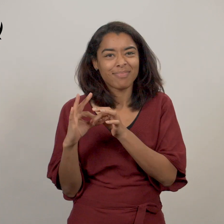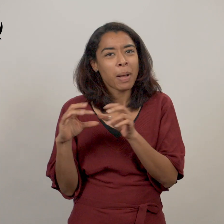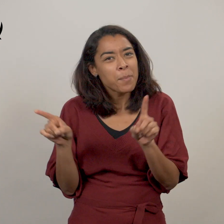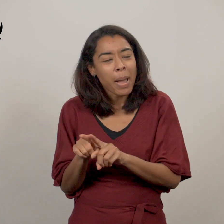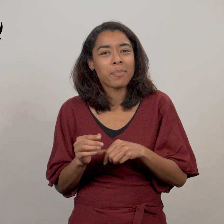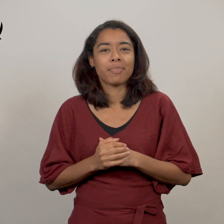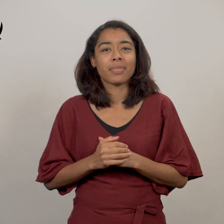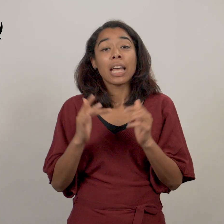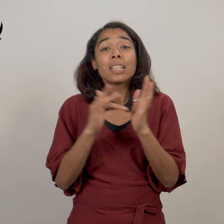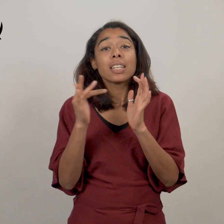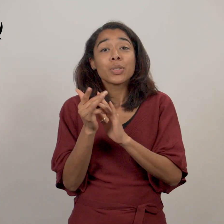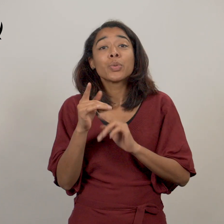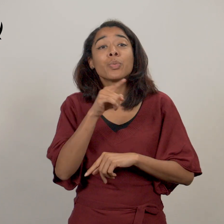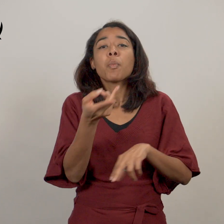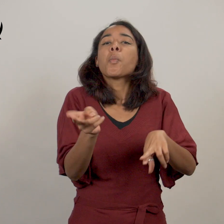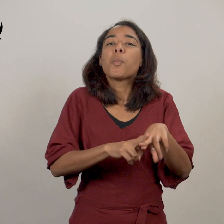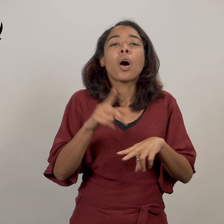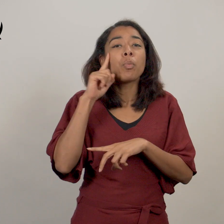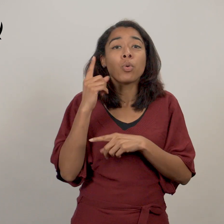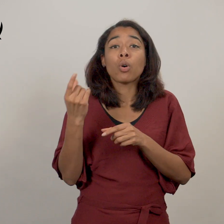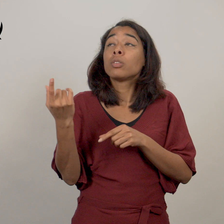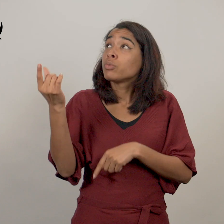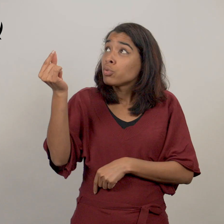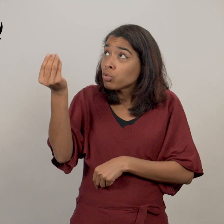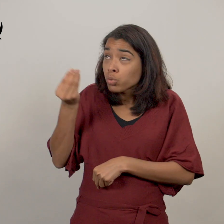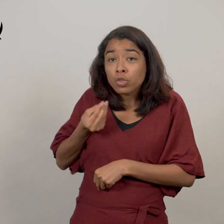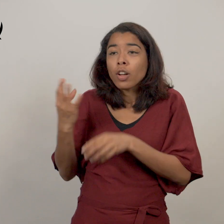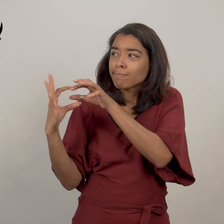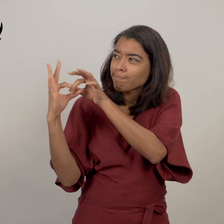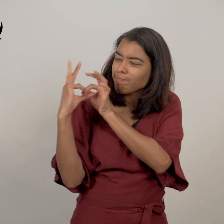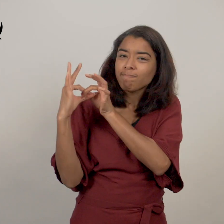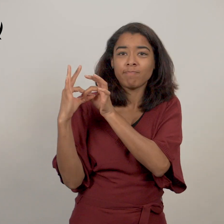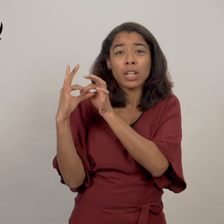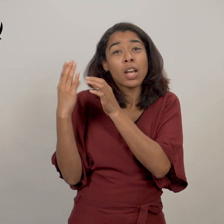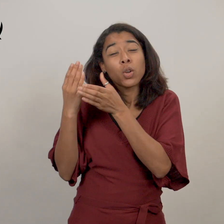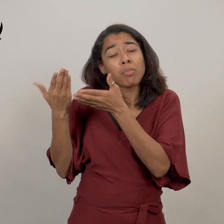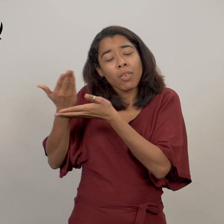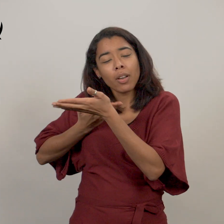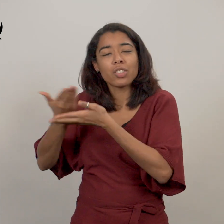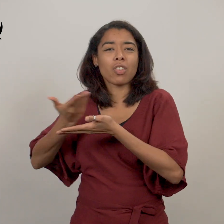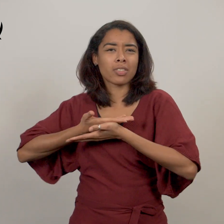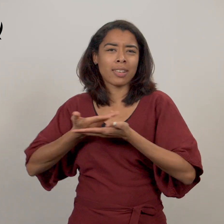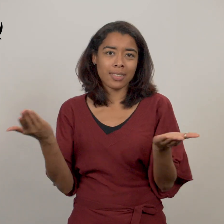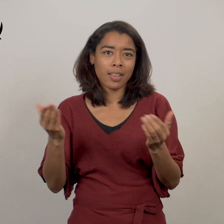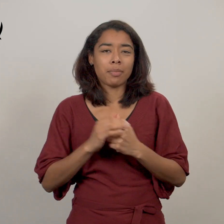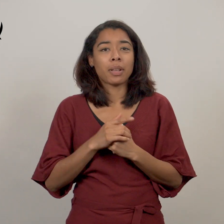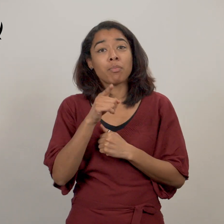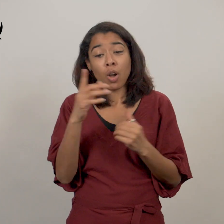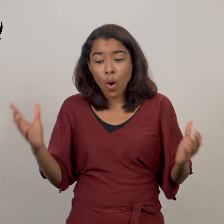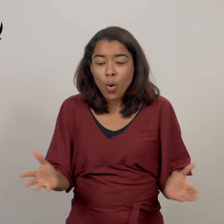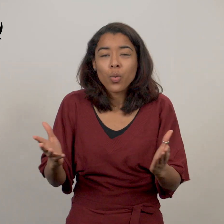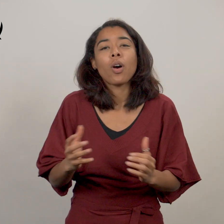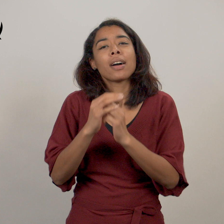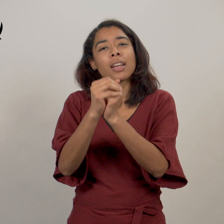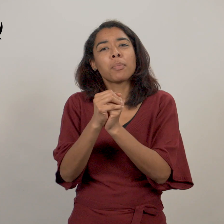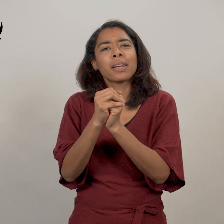mort pour que nous soyons réconciliés et que nous puissions avoir cette relation-là en toute simplicité. Je vous encourage à prier pour demander à